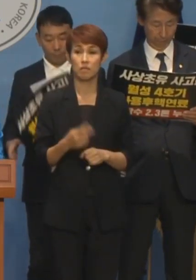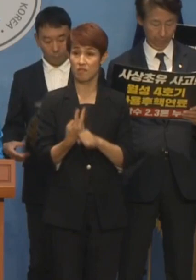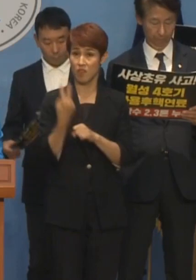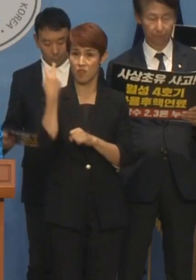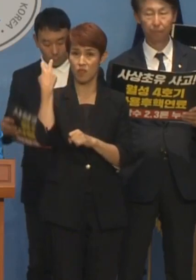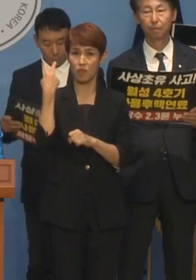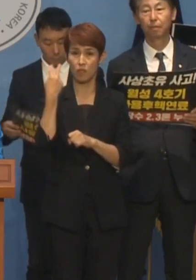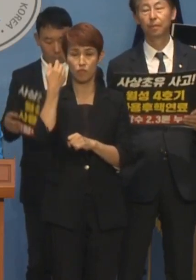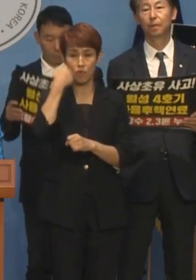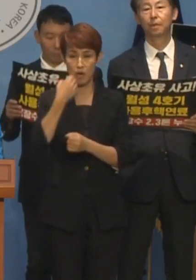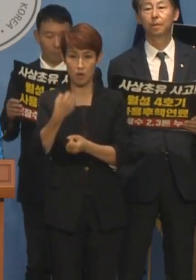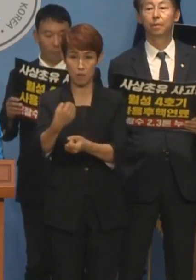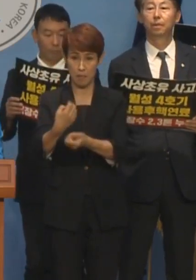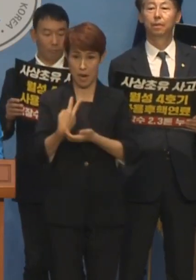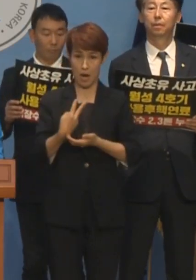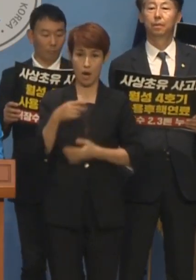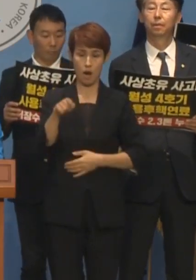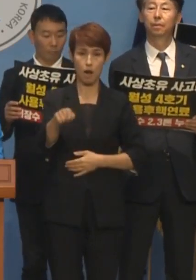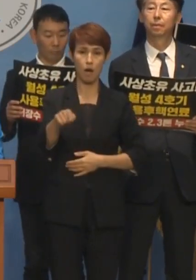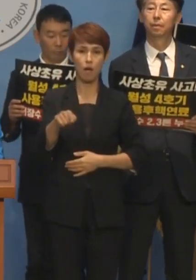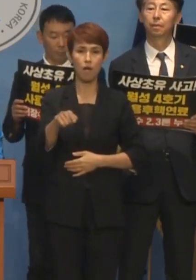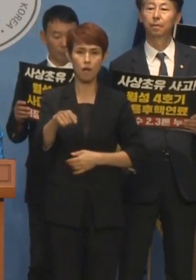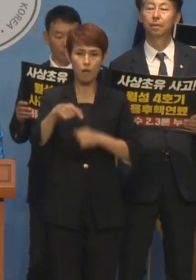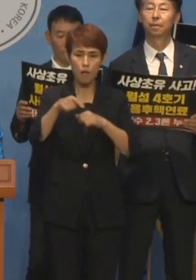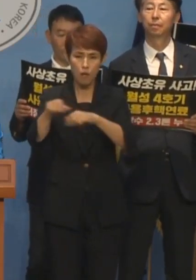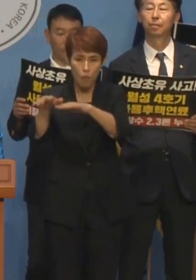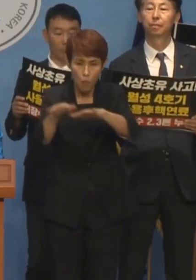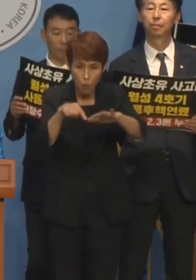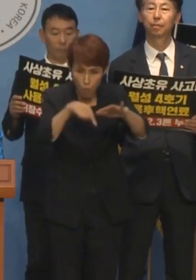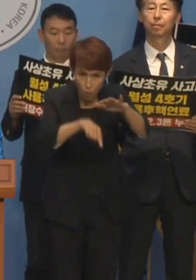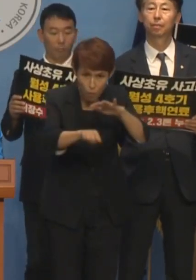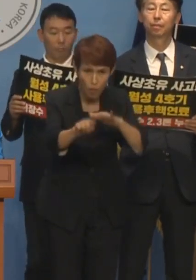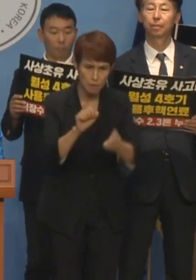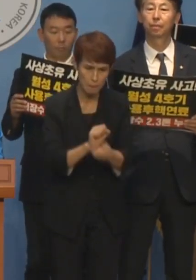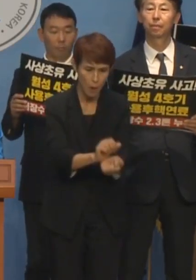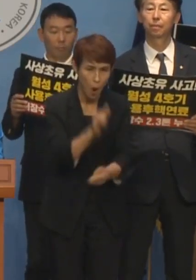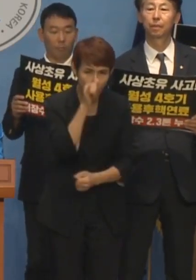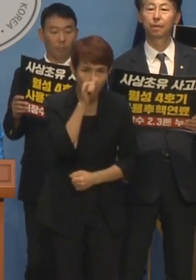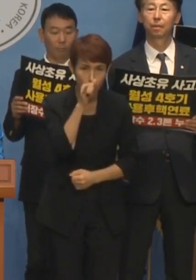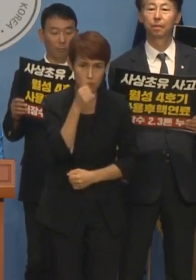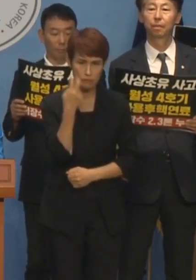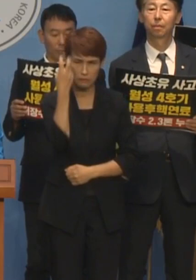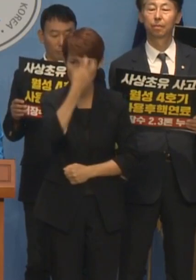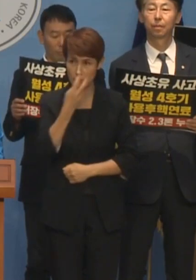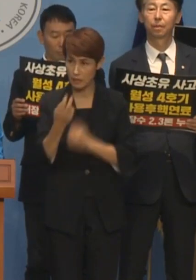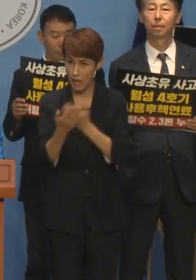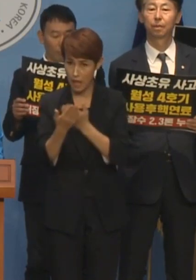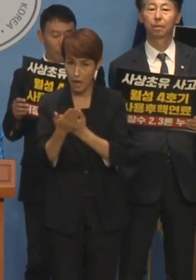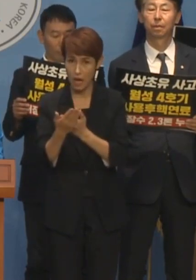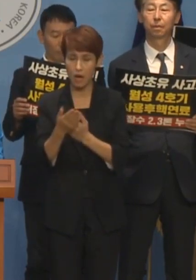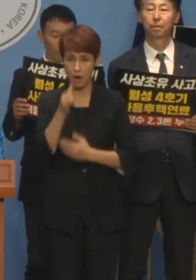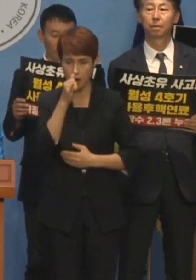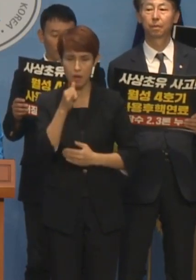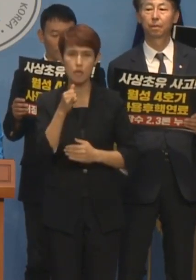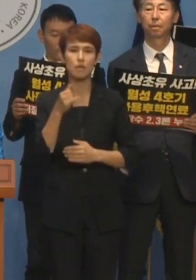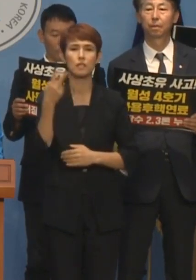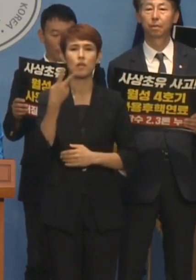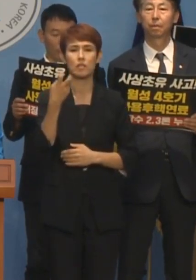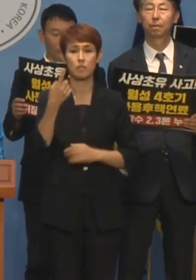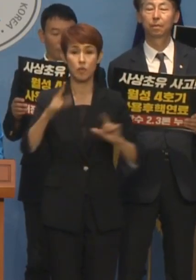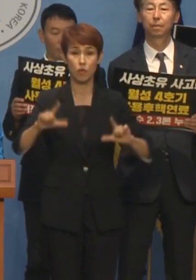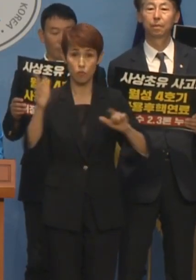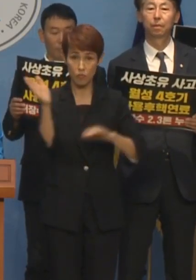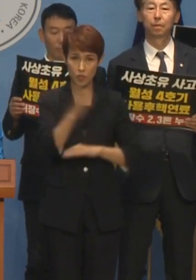의해 월성원전 지하가 오염된 사실이 알려졌고 조사를 요구하여 2021년부터 민관